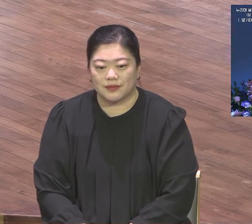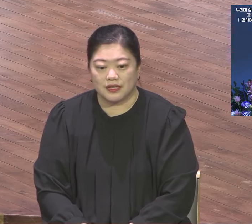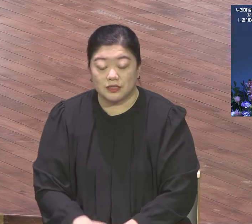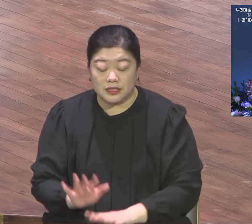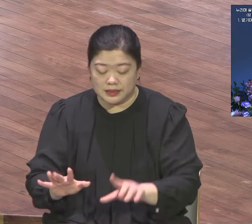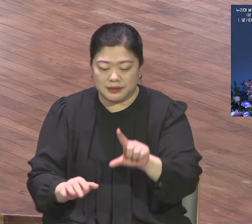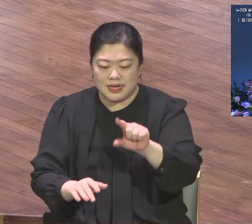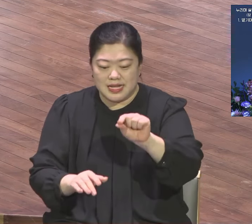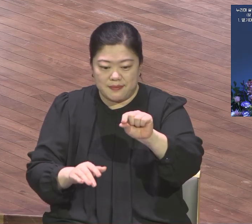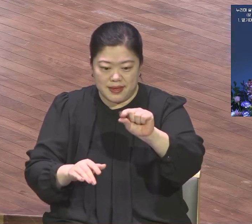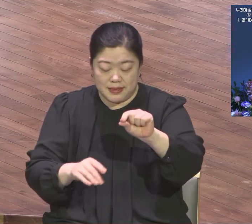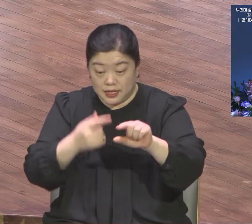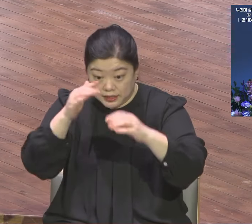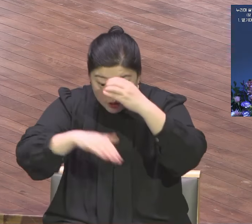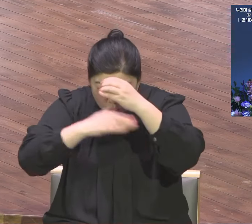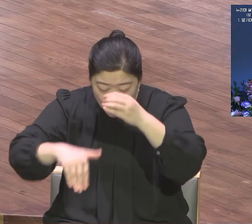시작되었습니다.